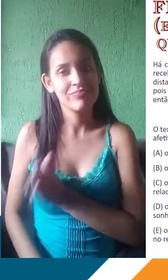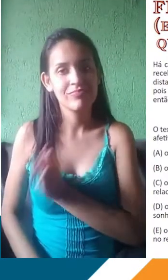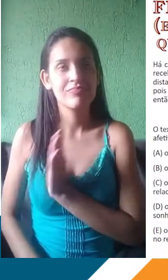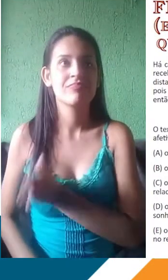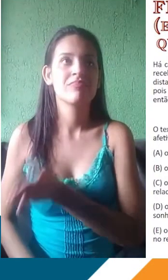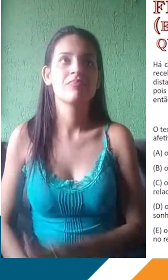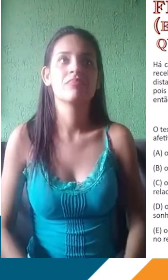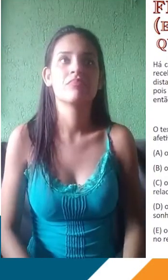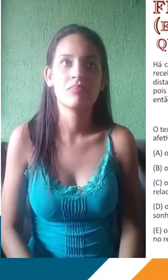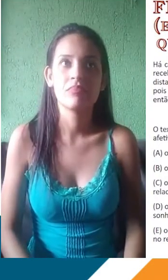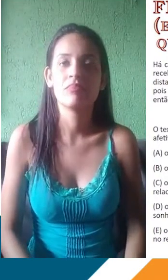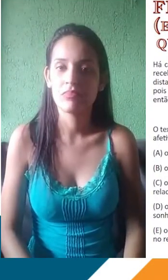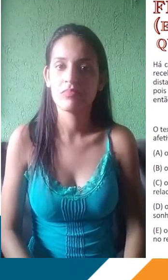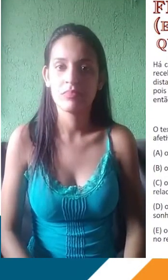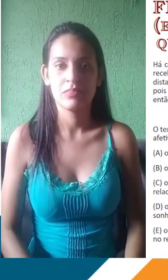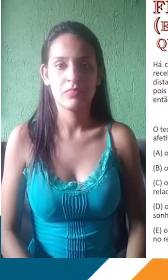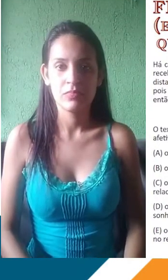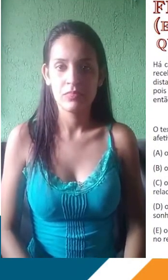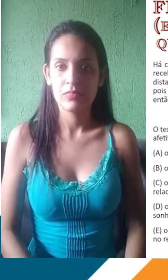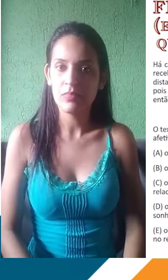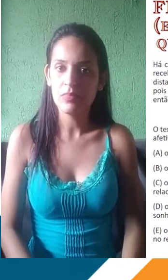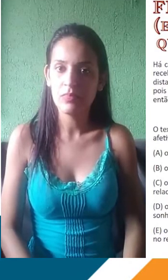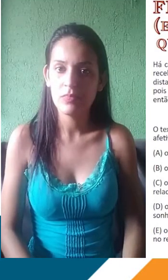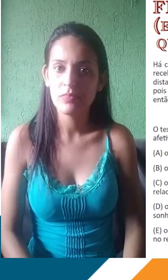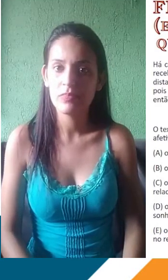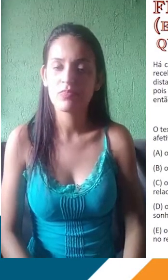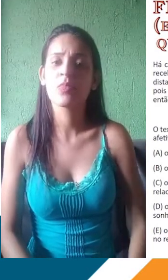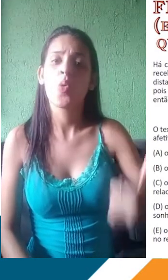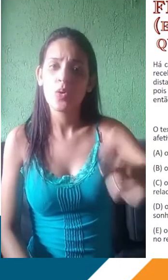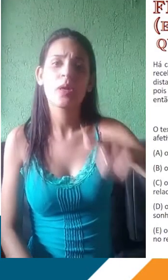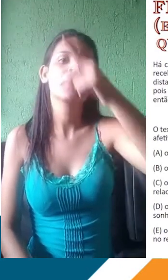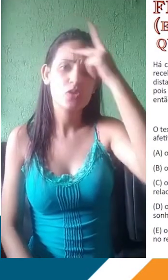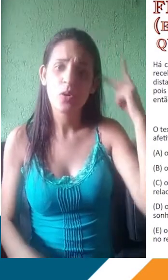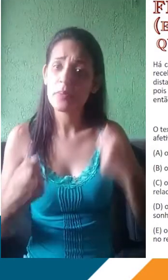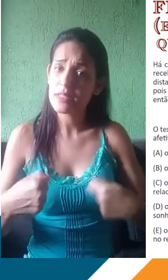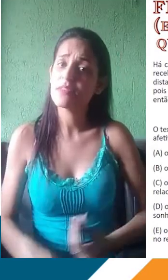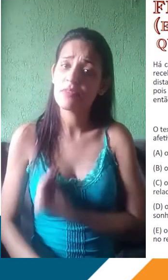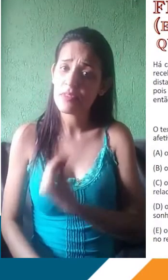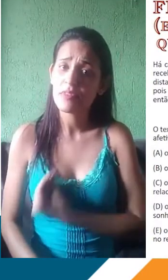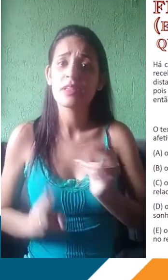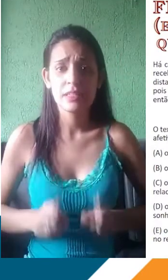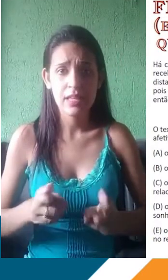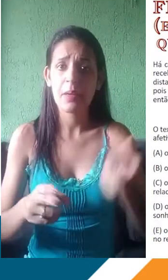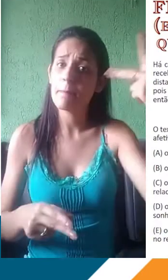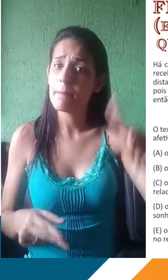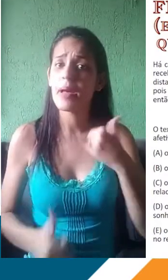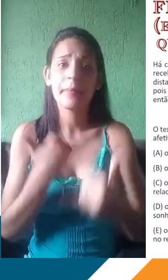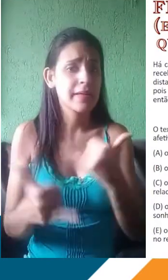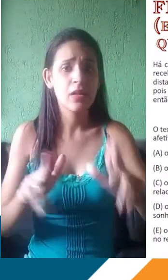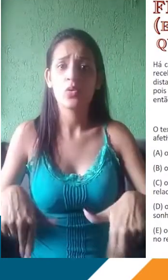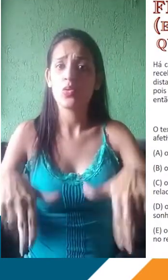Ninguém ganha para que os dois ganhem, e se deseja então que o outro viva sempre, eternamente, para que o jogo nunca tenha